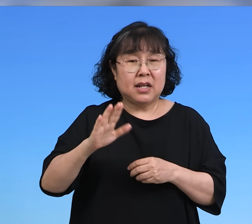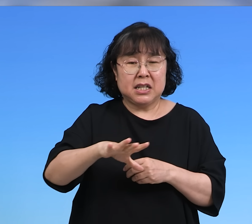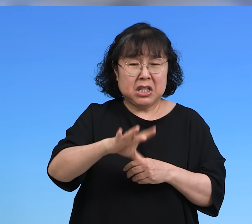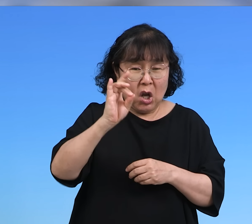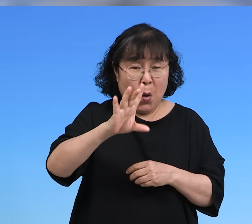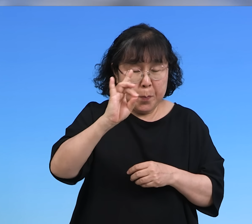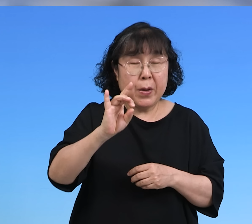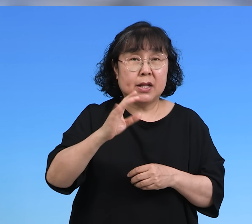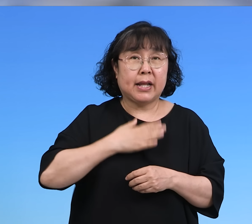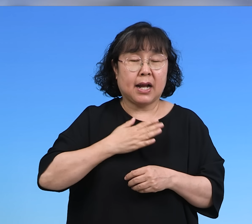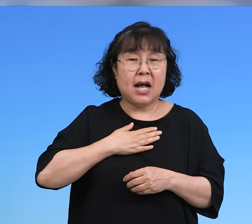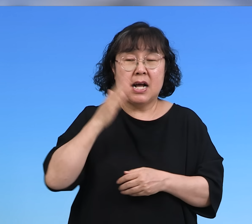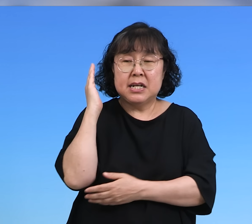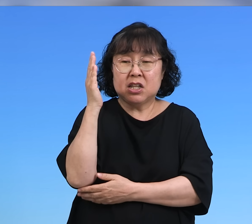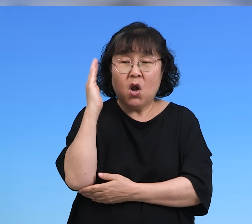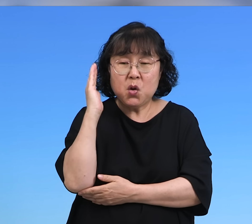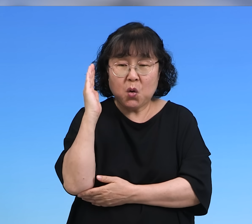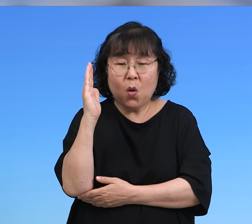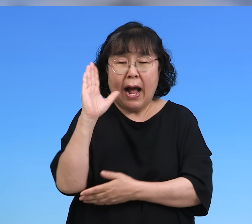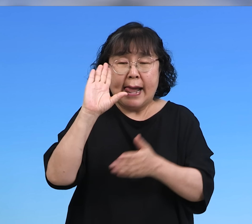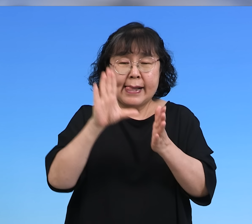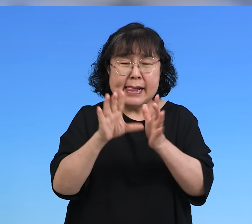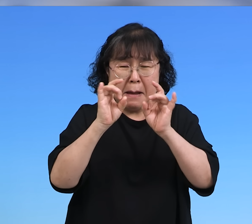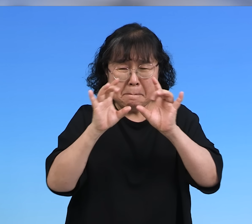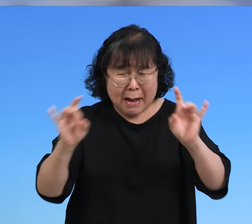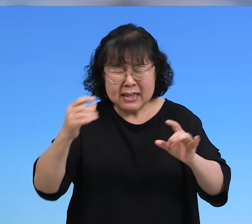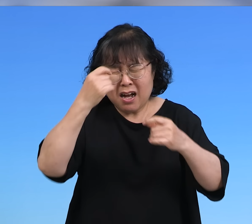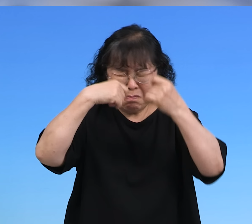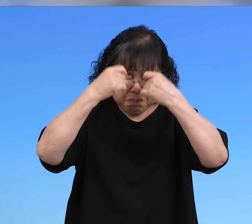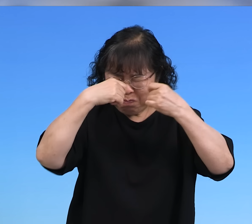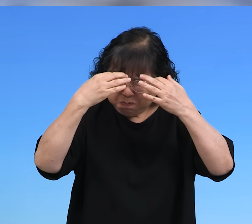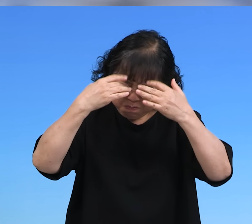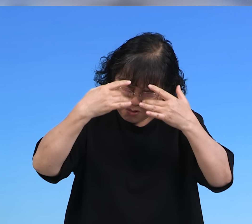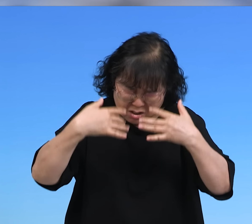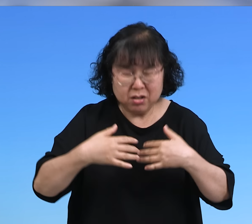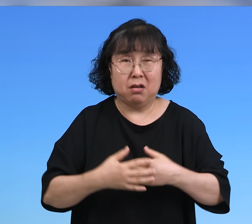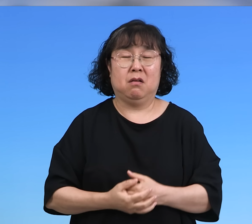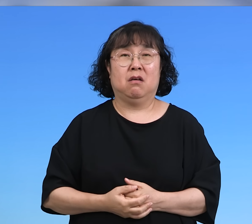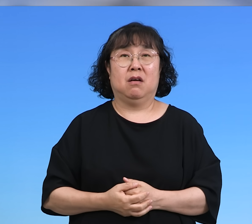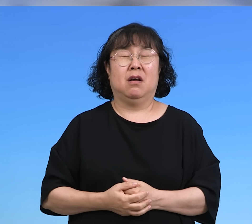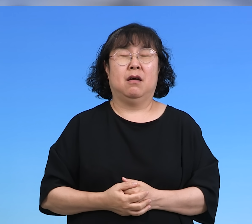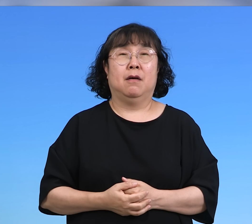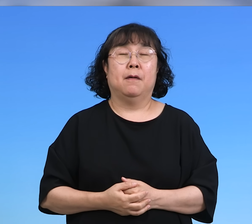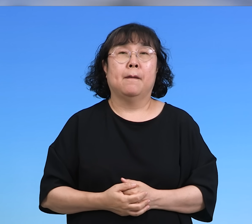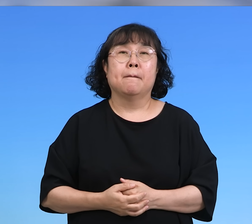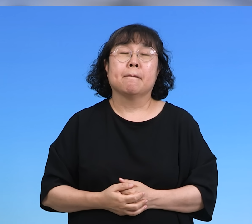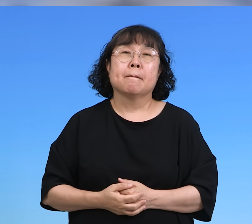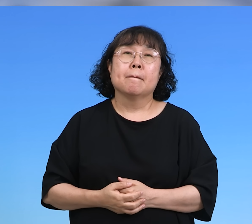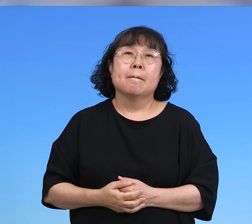울었습니다. 초창기 분들 다 아세요. 민망해 죽겠는데 설교하다가 눈물이 나는 거예요.